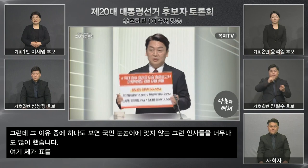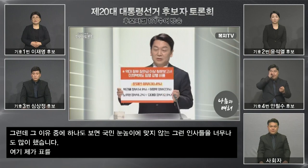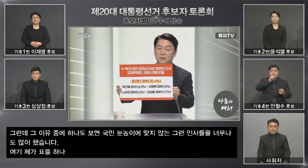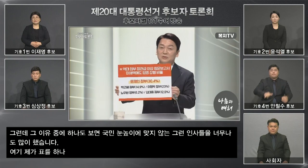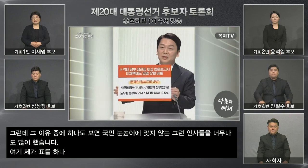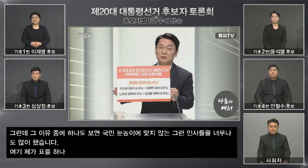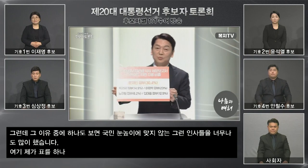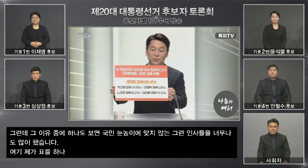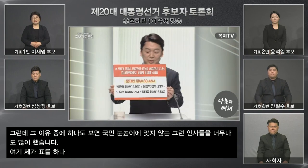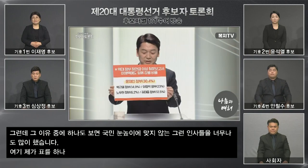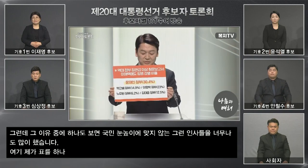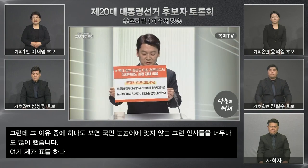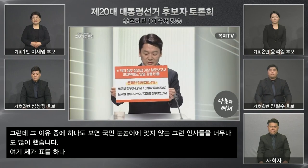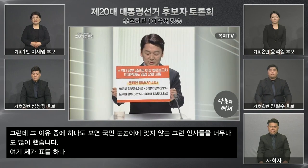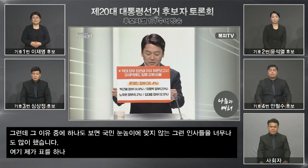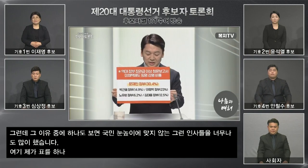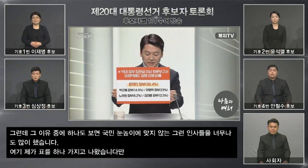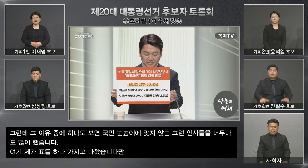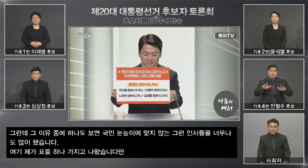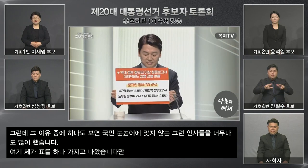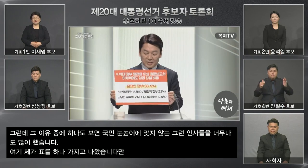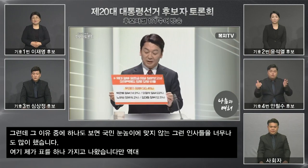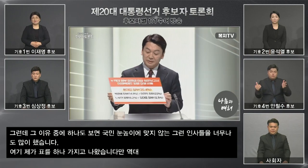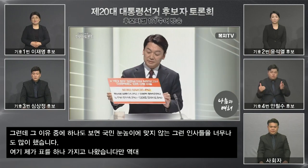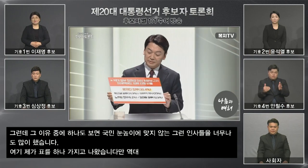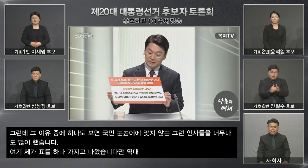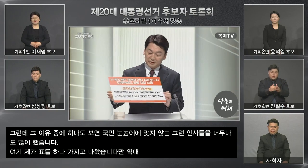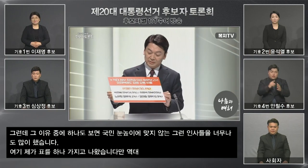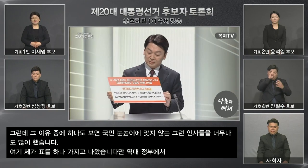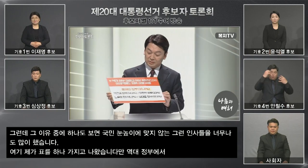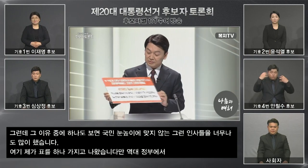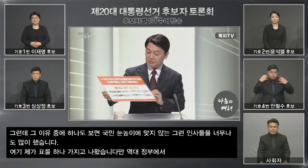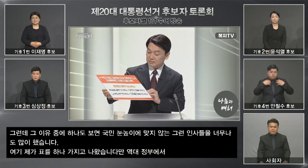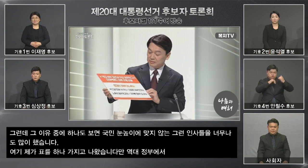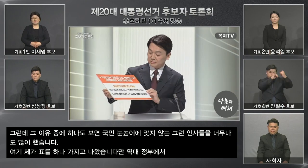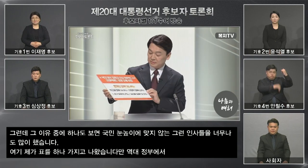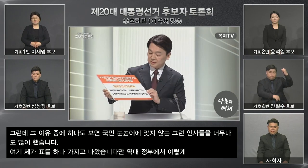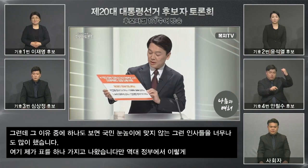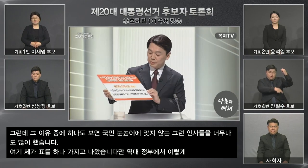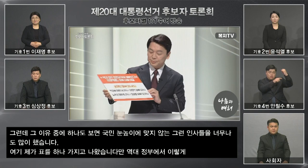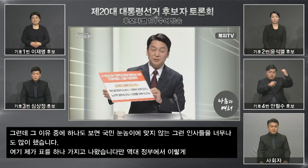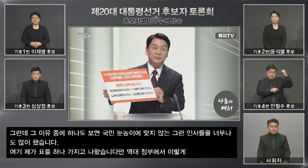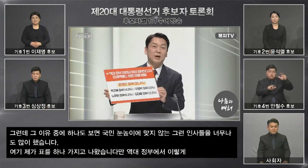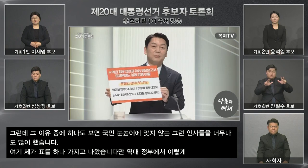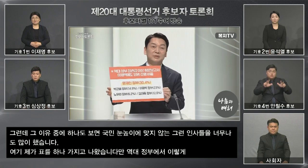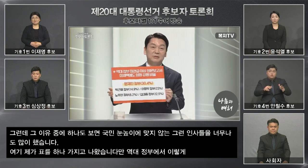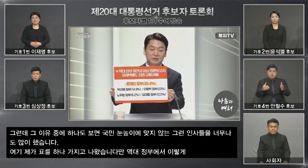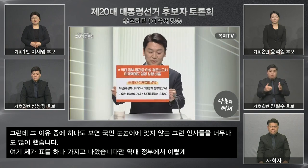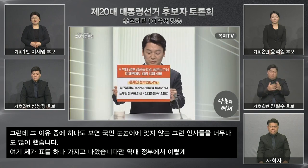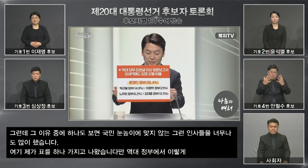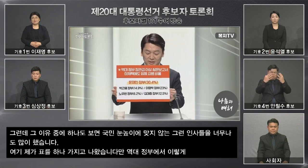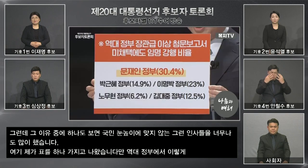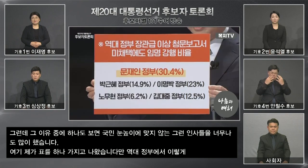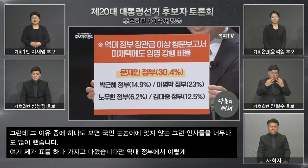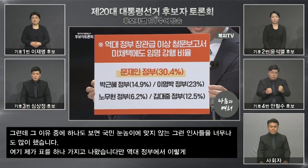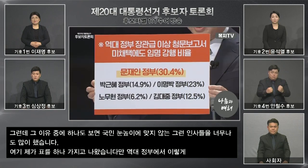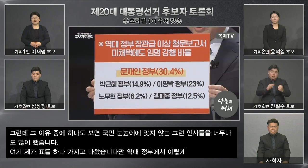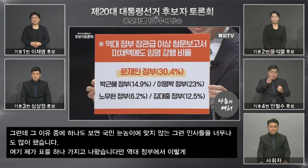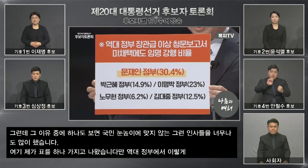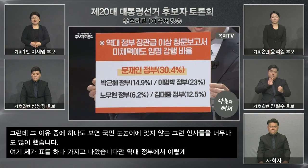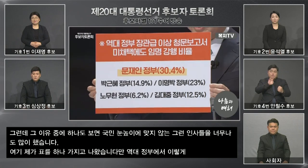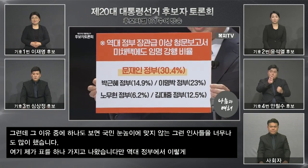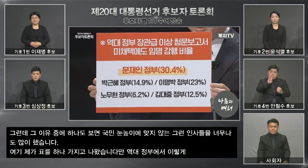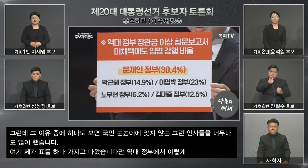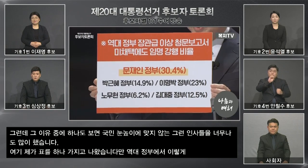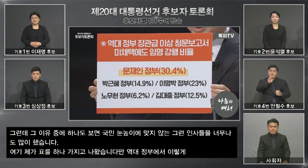역대 정부에서 이렇게 많은 30.4% 정도 해당하는